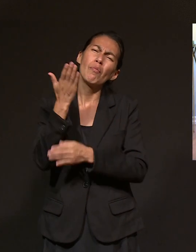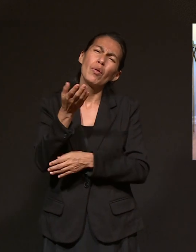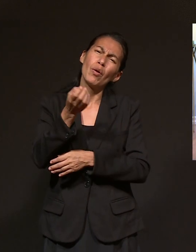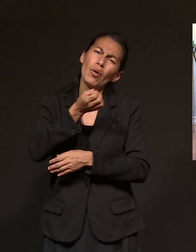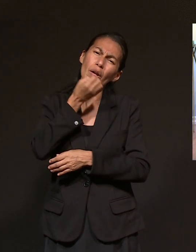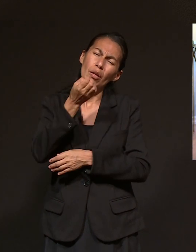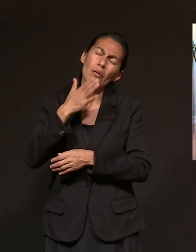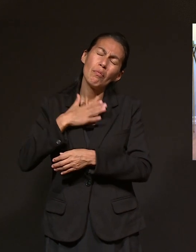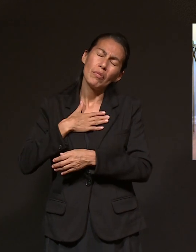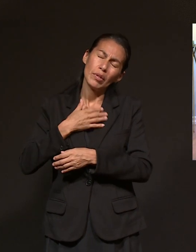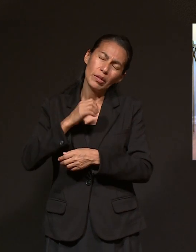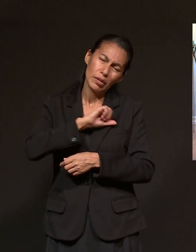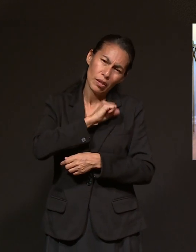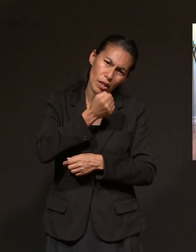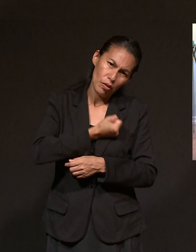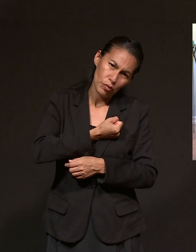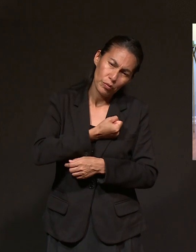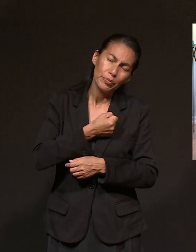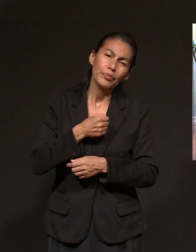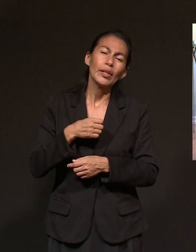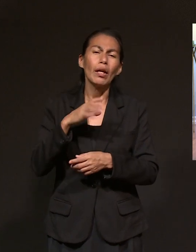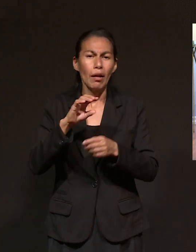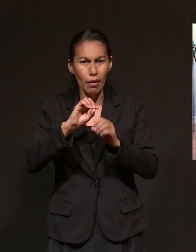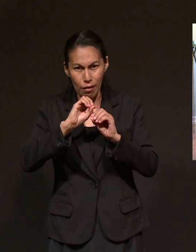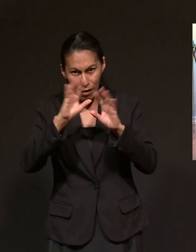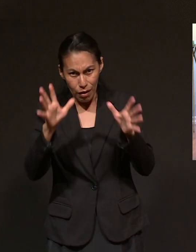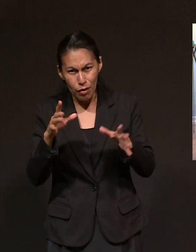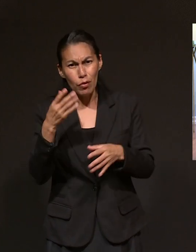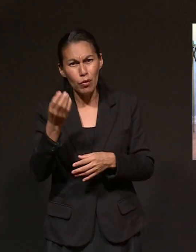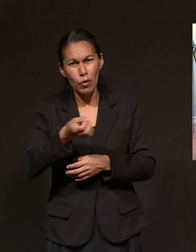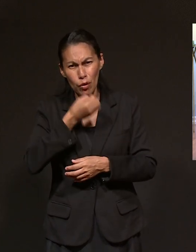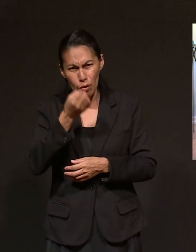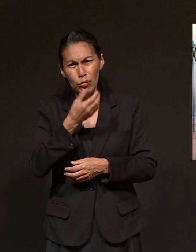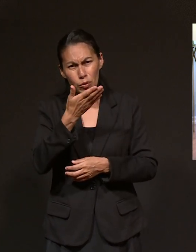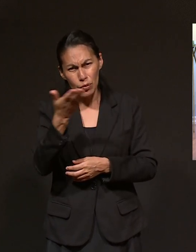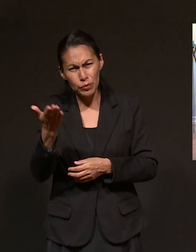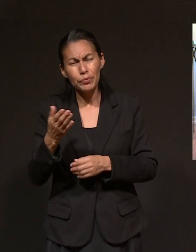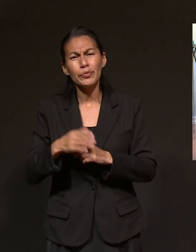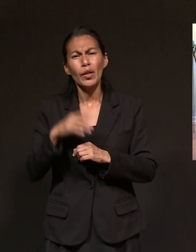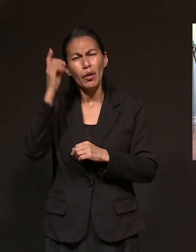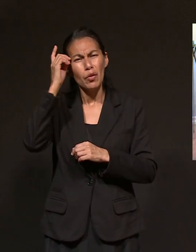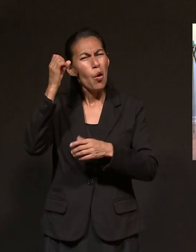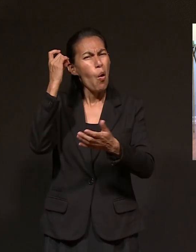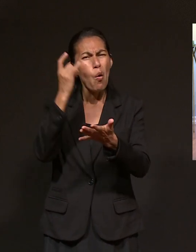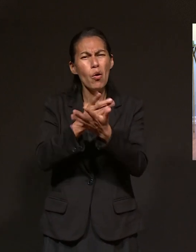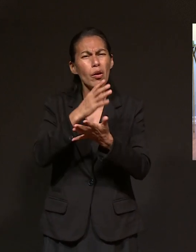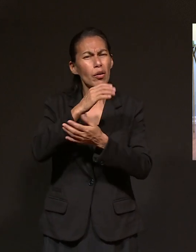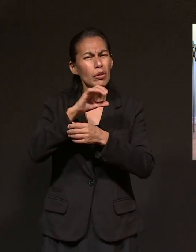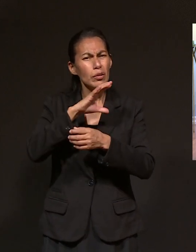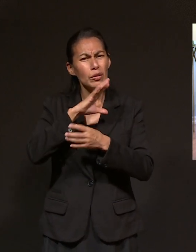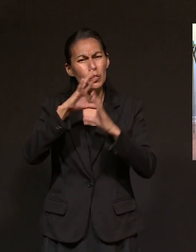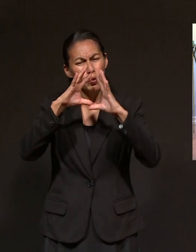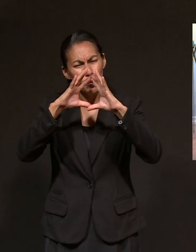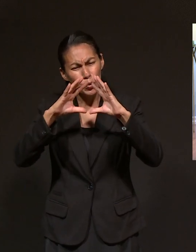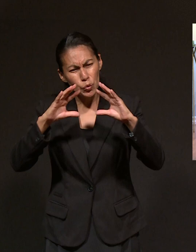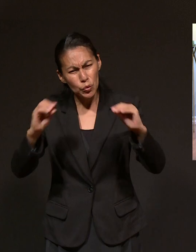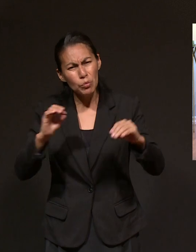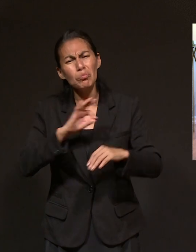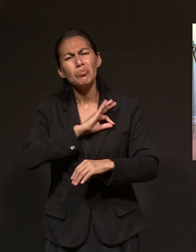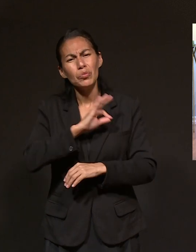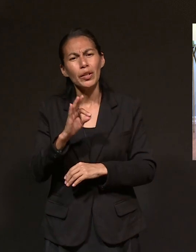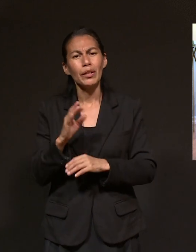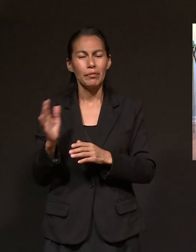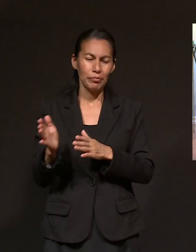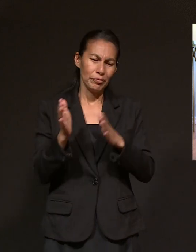por mi salud Estaremos orando Ángela Que Dios me sane Solo Él puede sanarme Amén